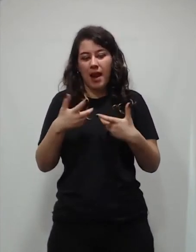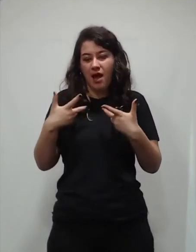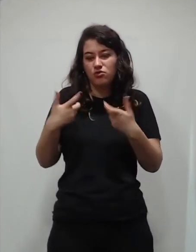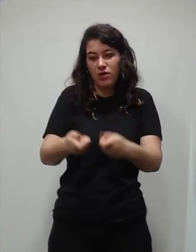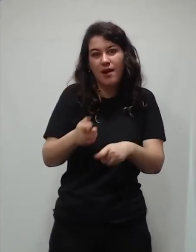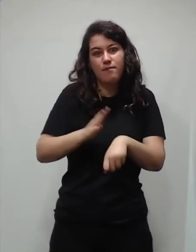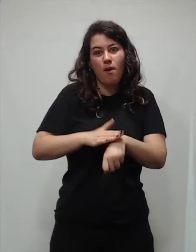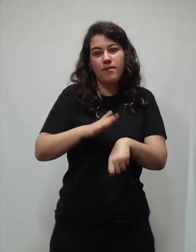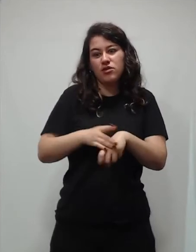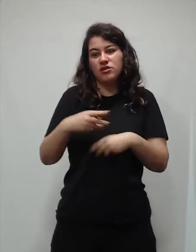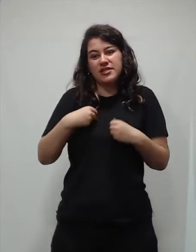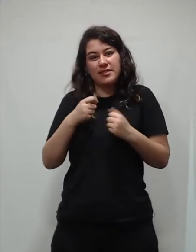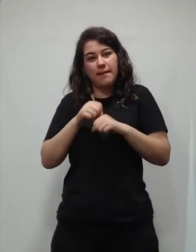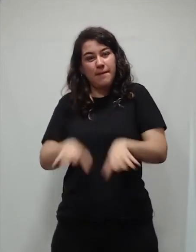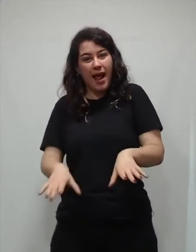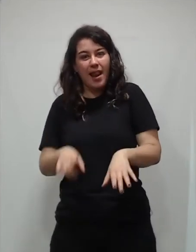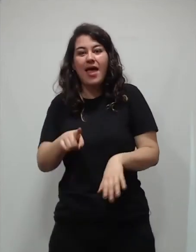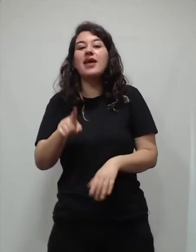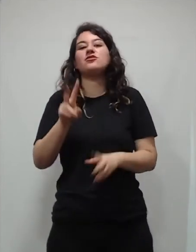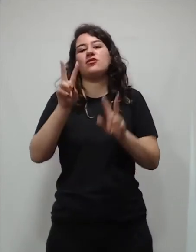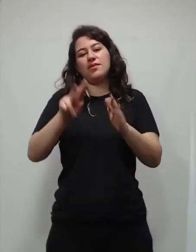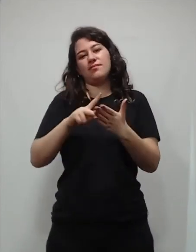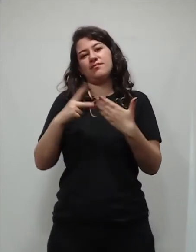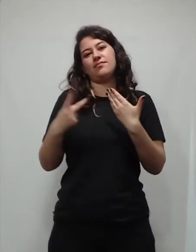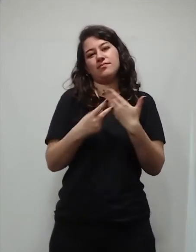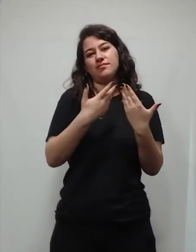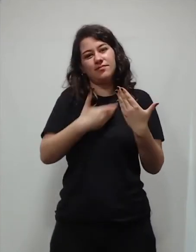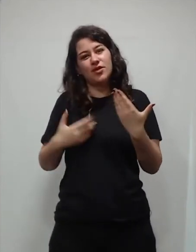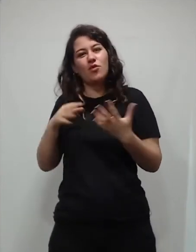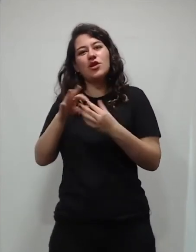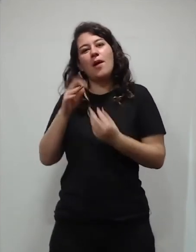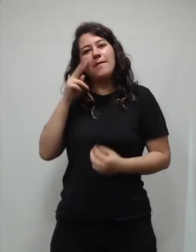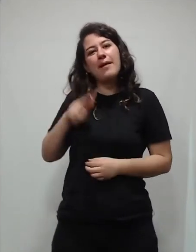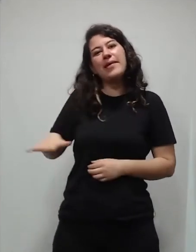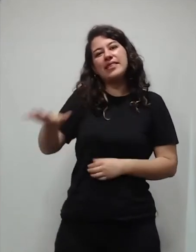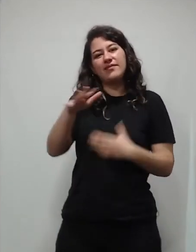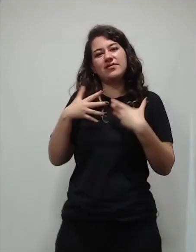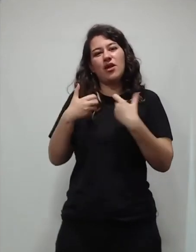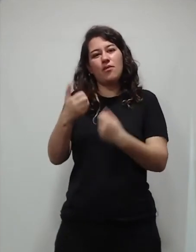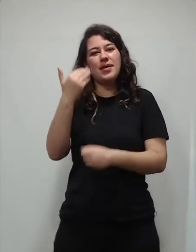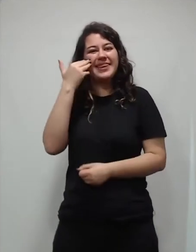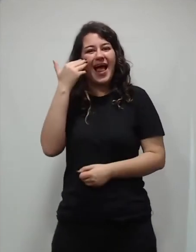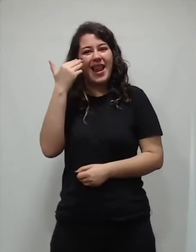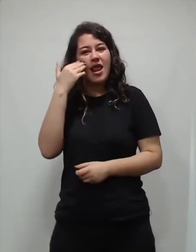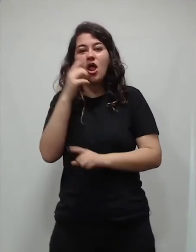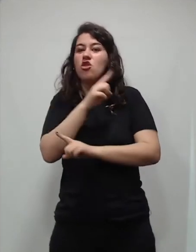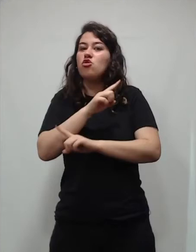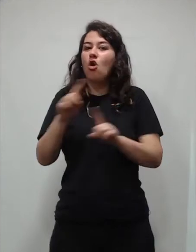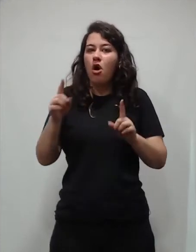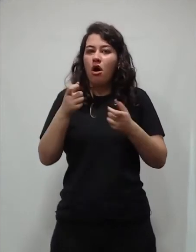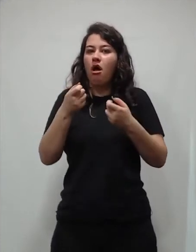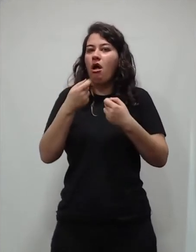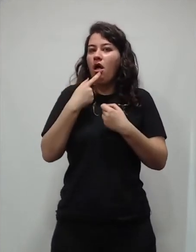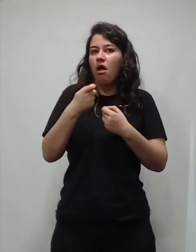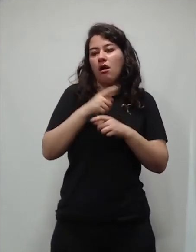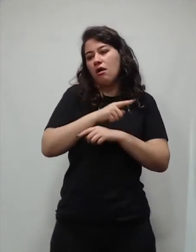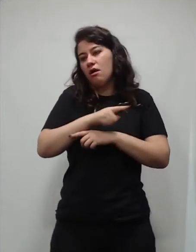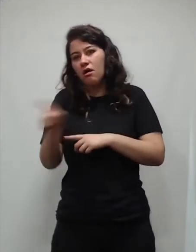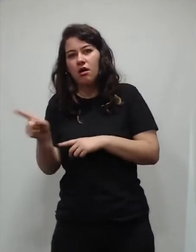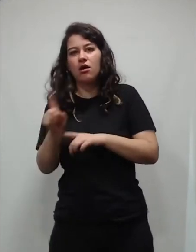eso? Eso es una política pública con perspectiva de salud mental. Es una política pública no sanitarista,